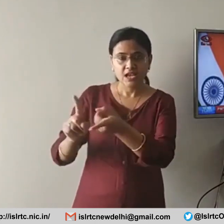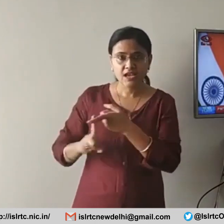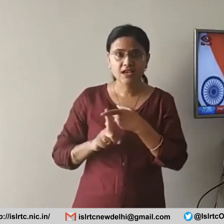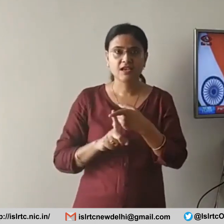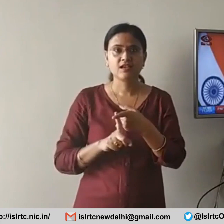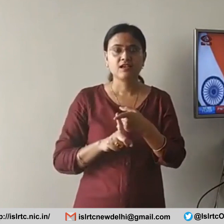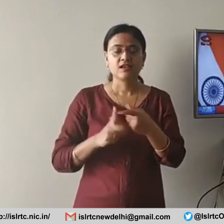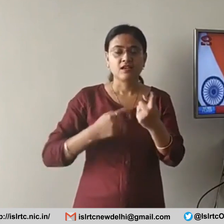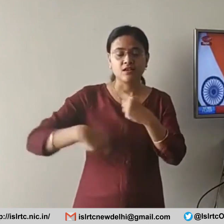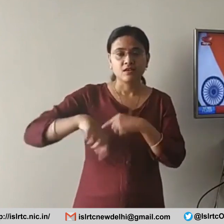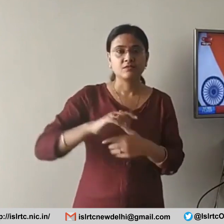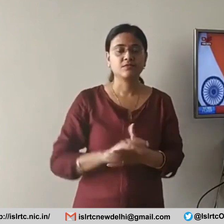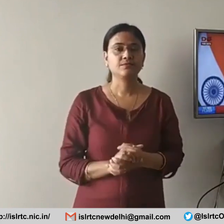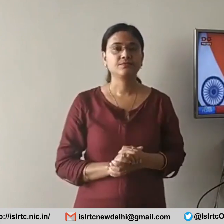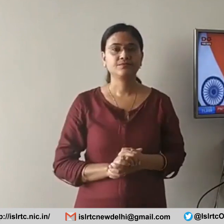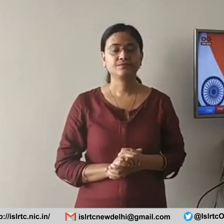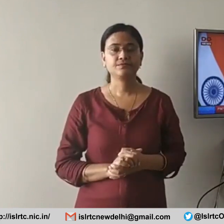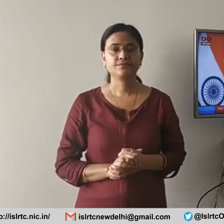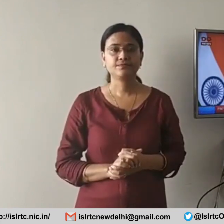काफी हद तक